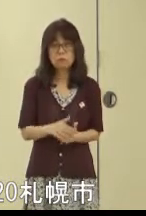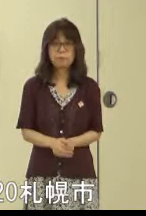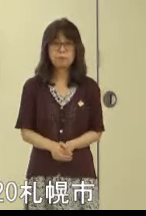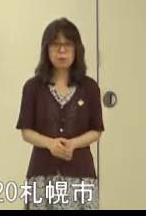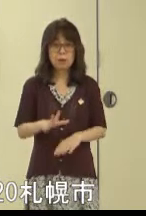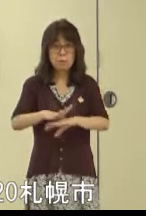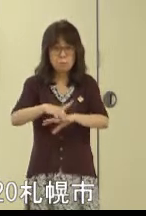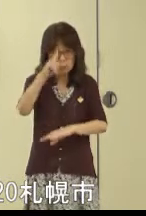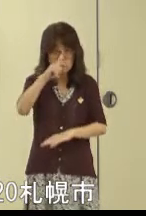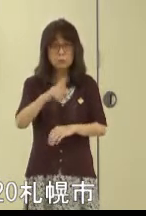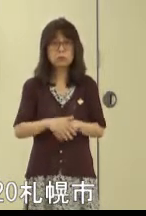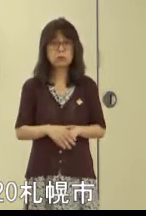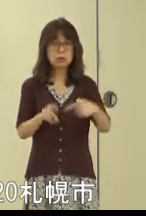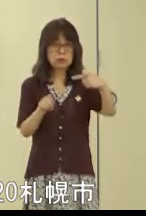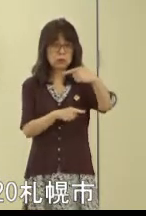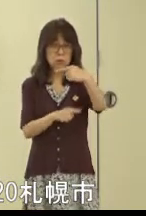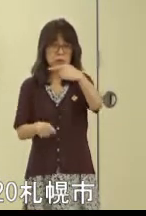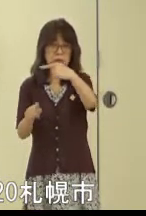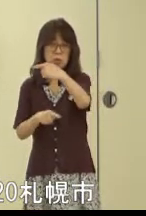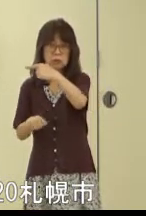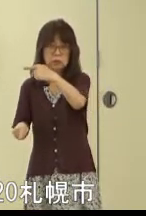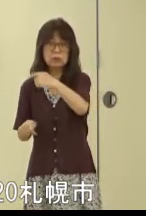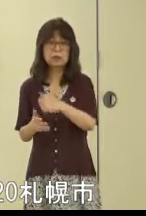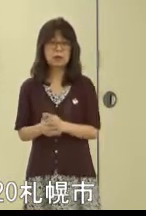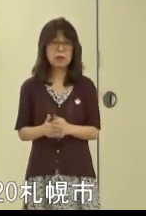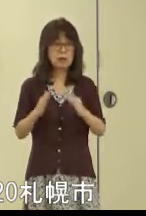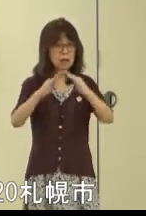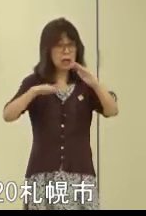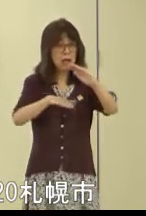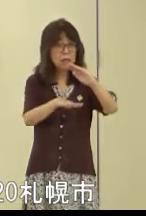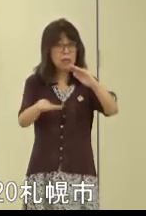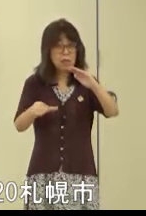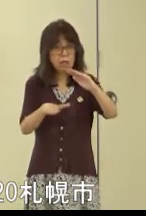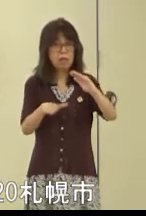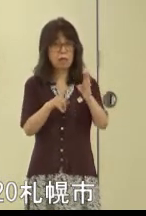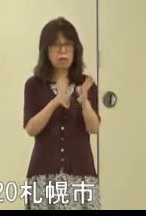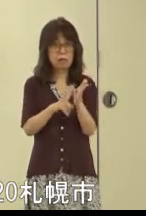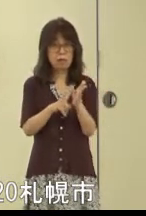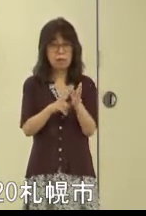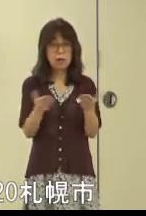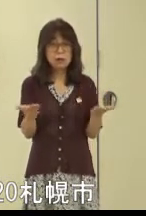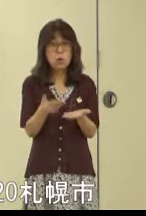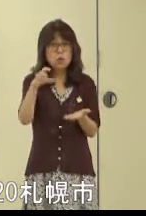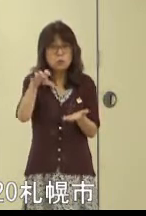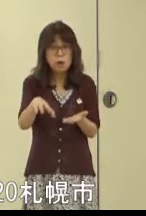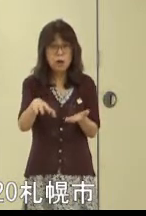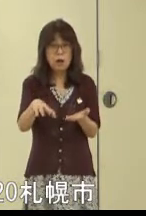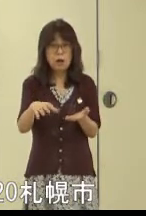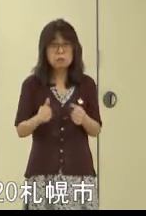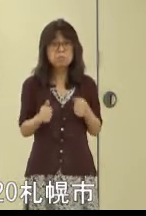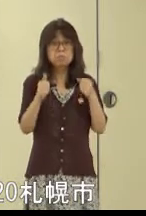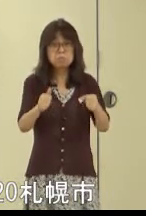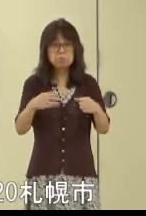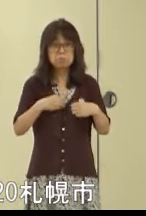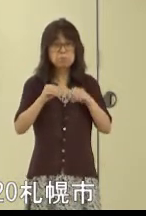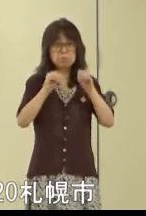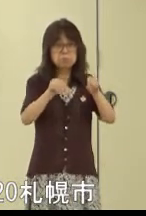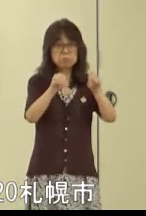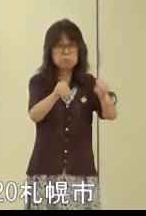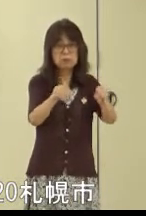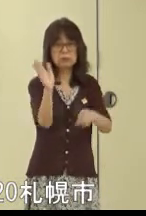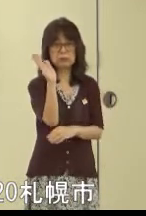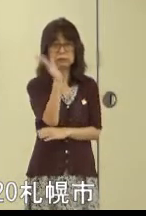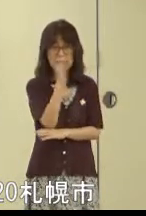はファリアの一人一人がですね家庭や直ばに美術を持ち込まない本当に5